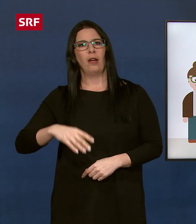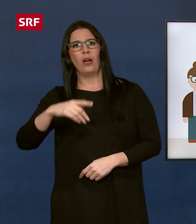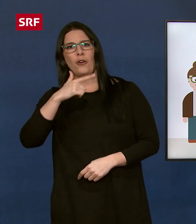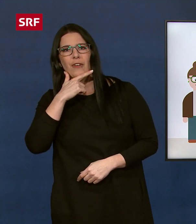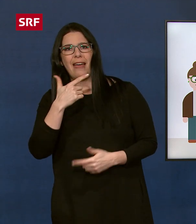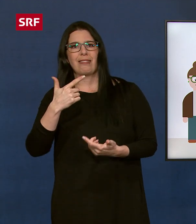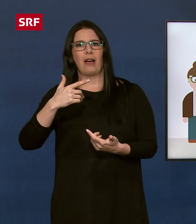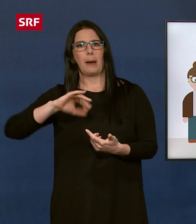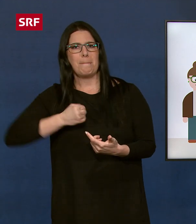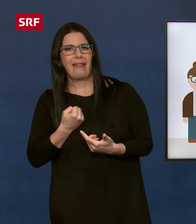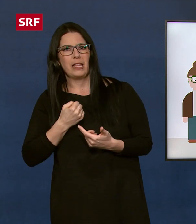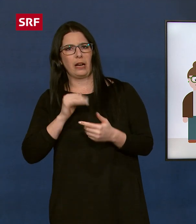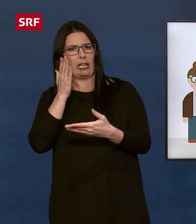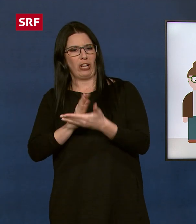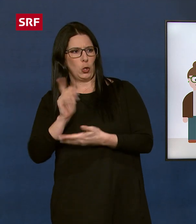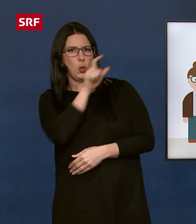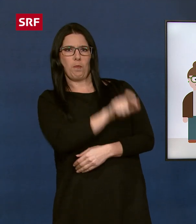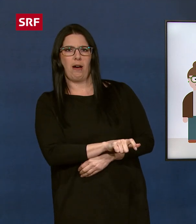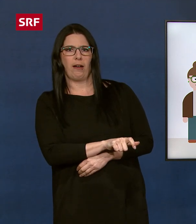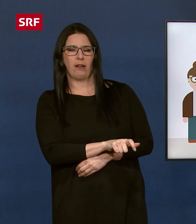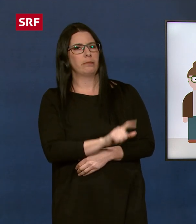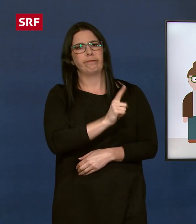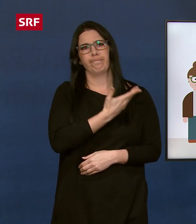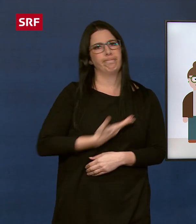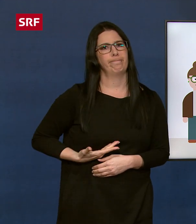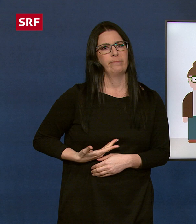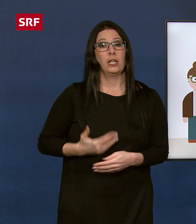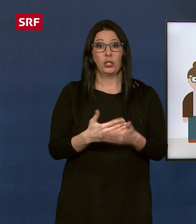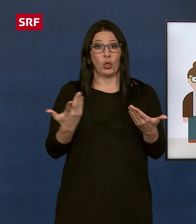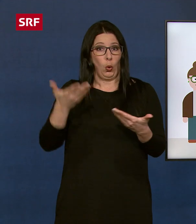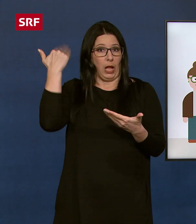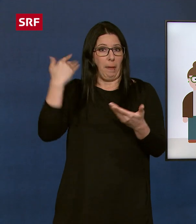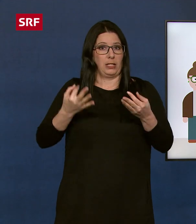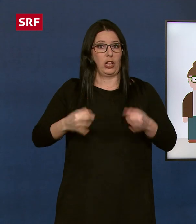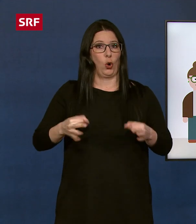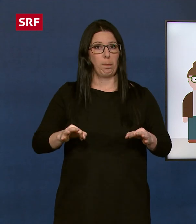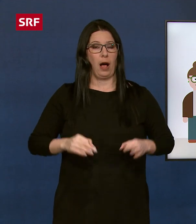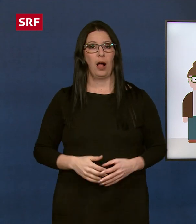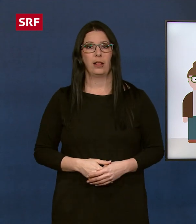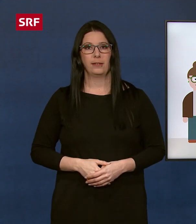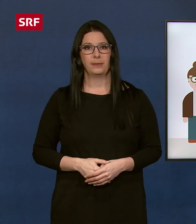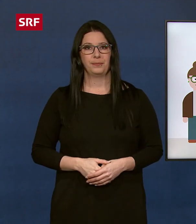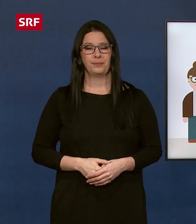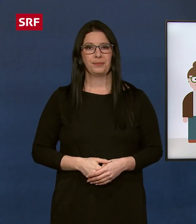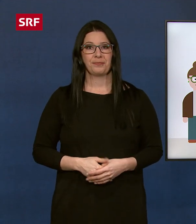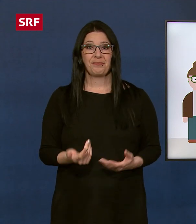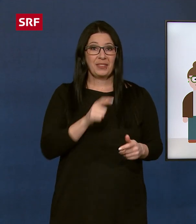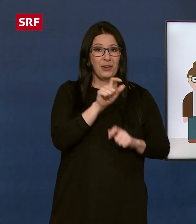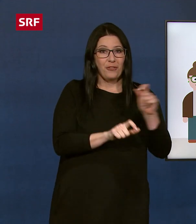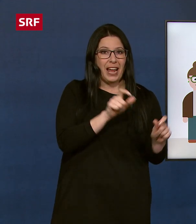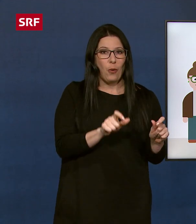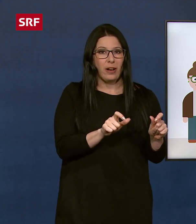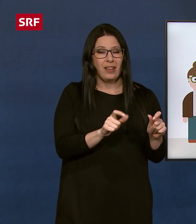Väter oder Ehemänner über sie bestimmen durften. Sowas war nämlich bis dahin vielerorts ganz normal. Die Frauen